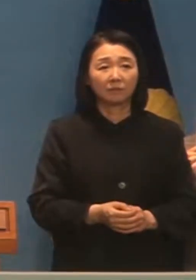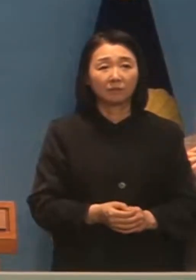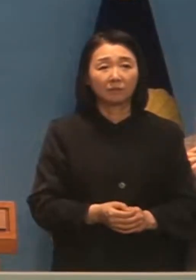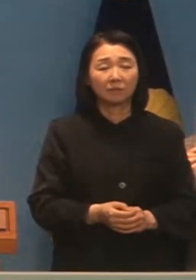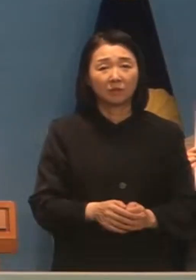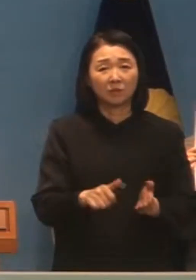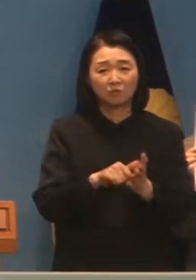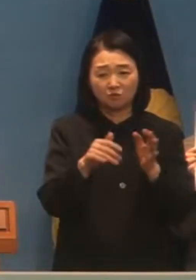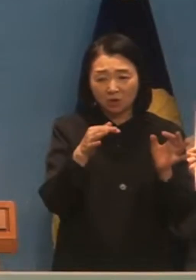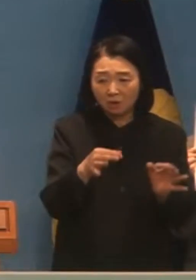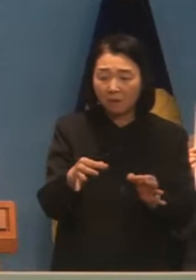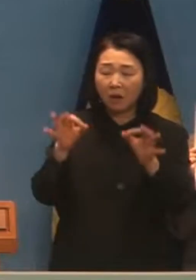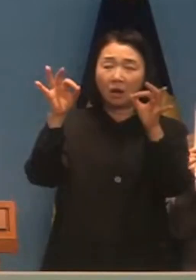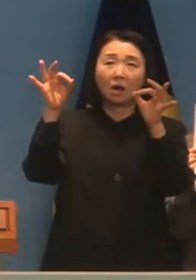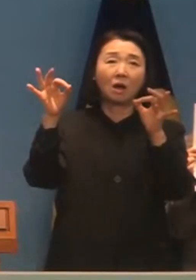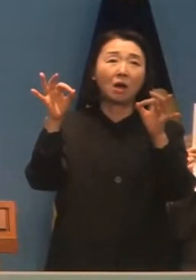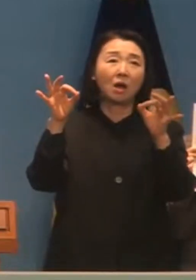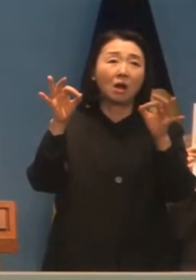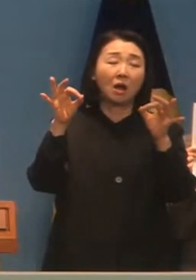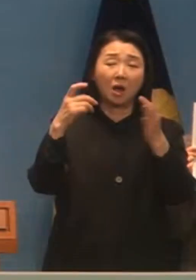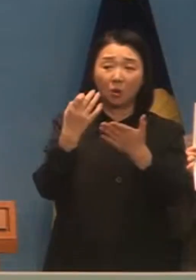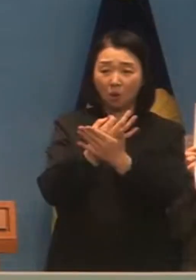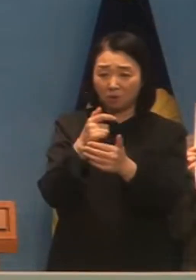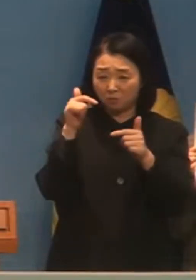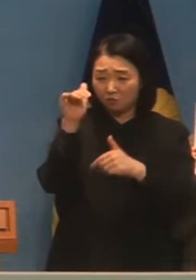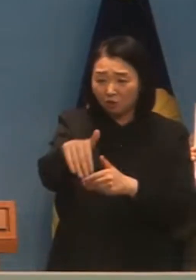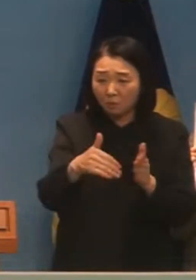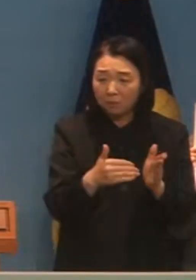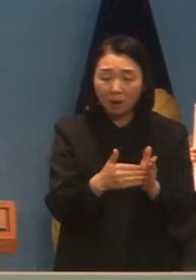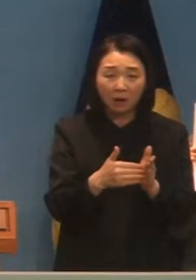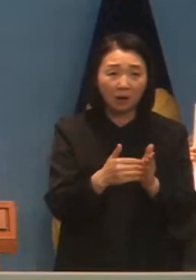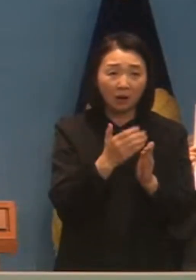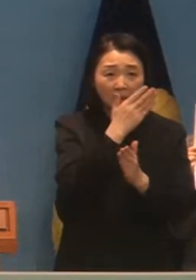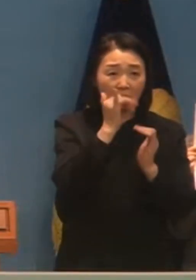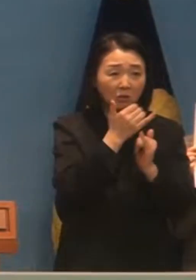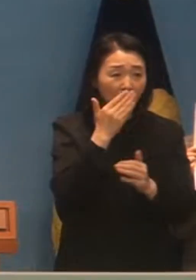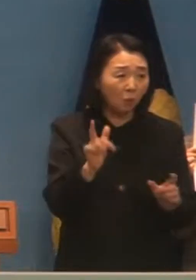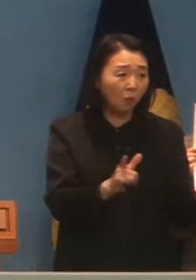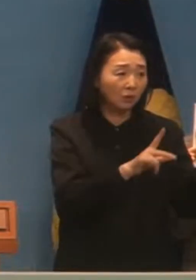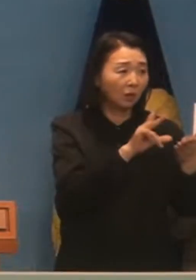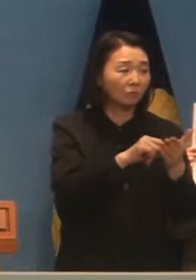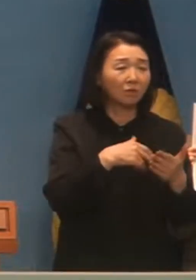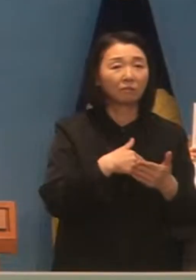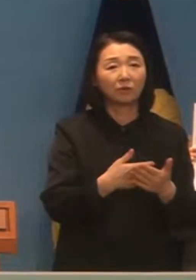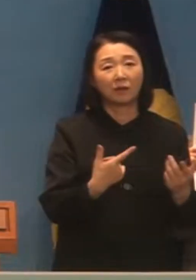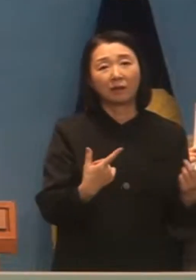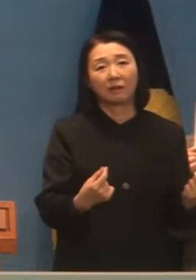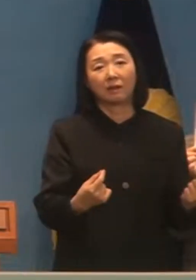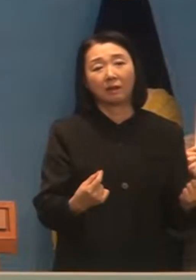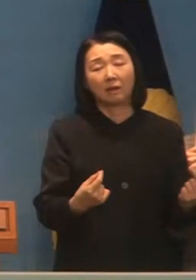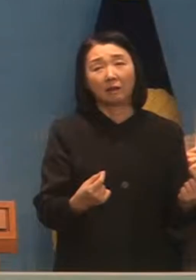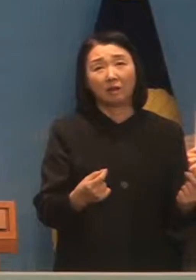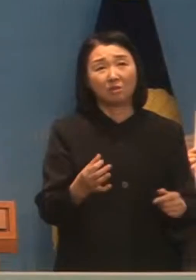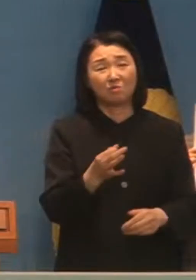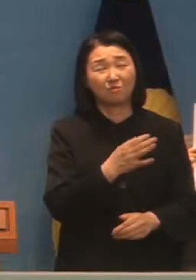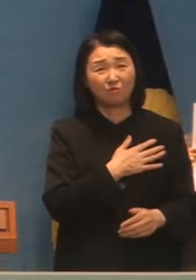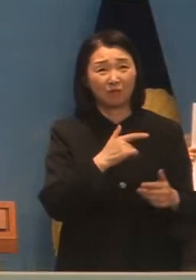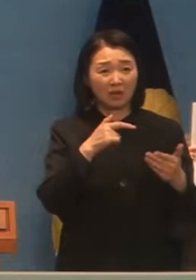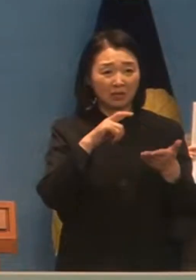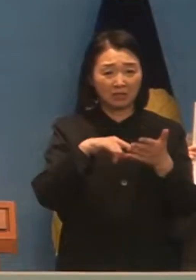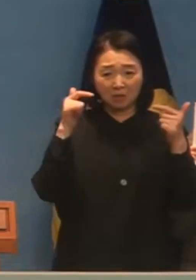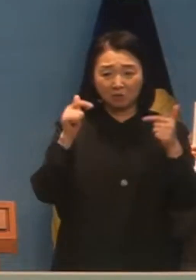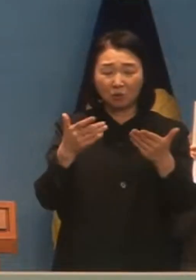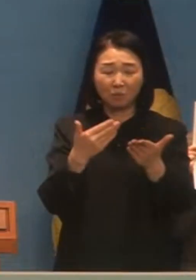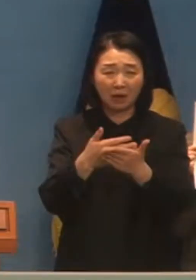심각한 물가 상승과 하락하는 실질 임금은 청년의 생계를 불안정하게 만들었습니다. 부자 감세로 세수